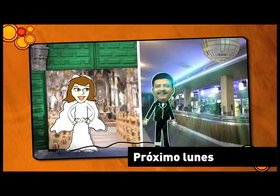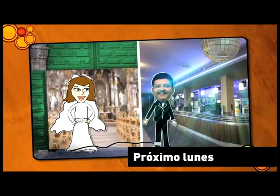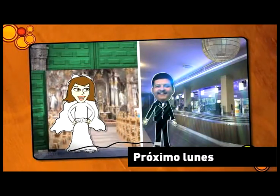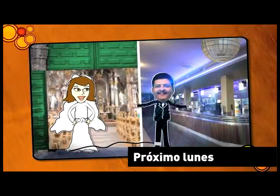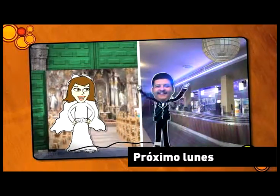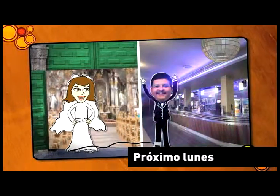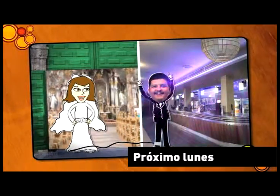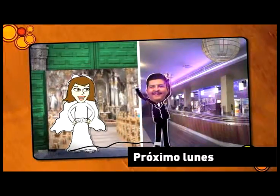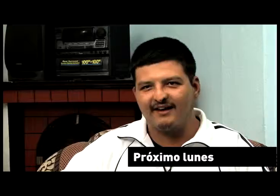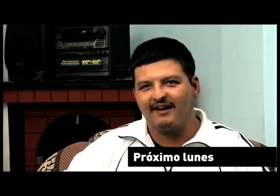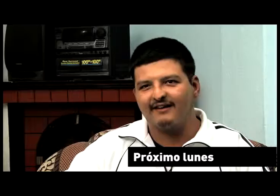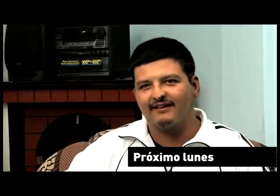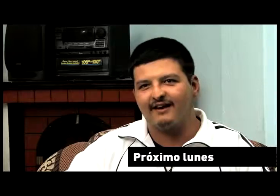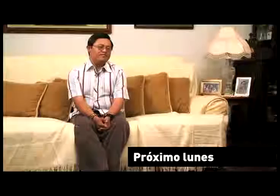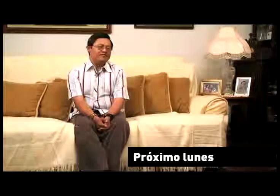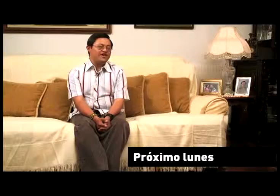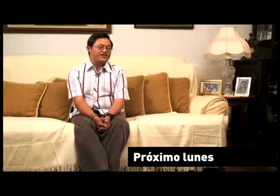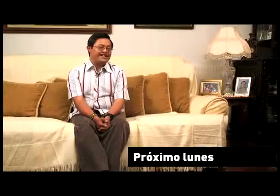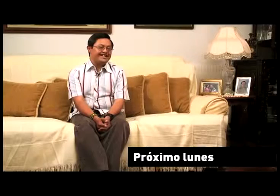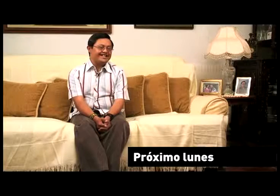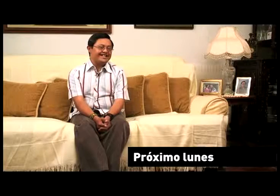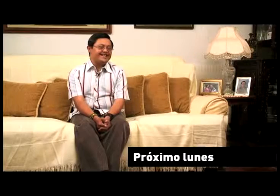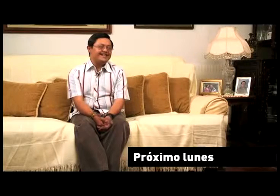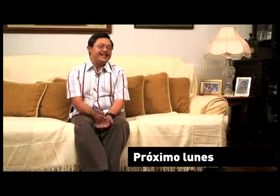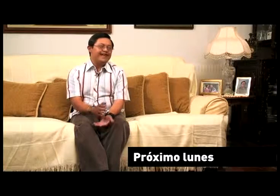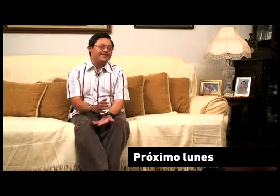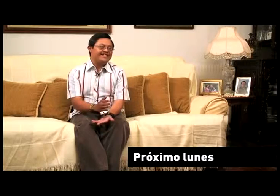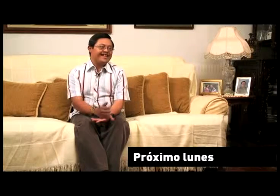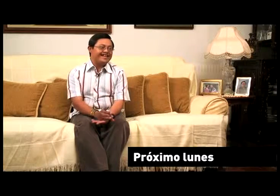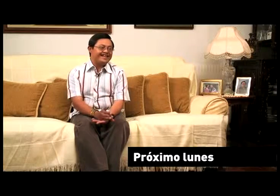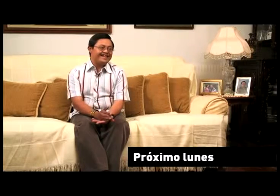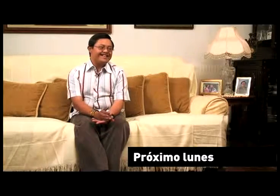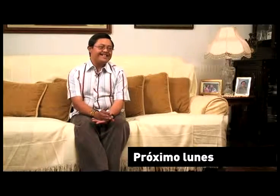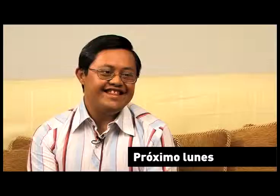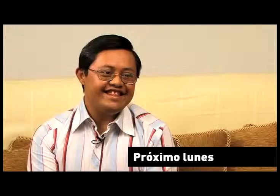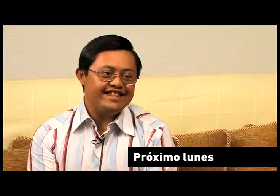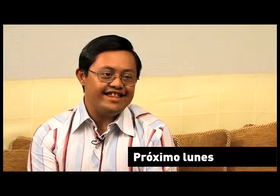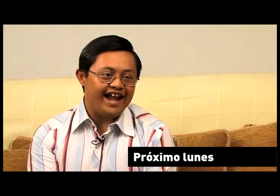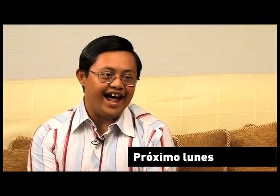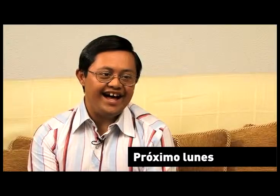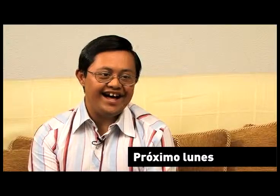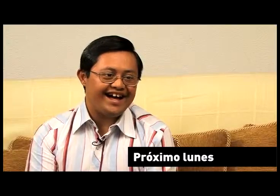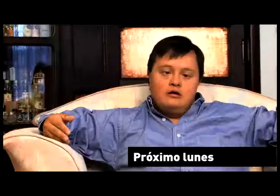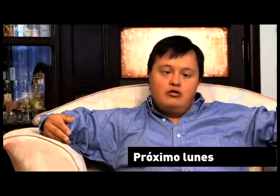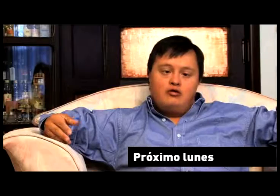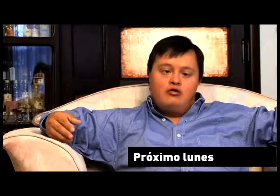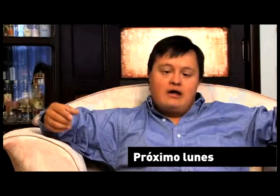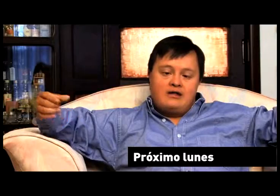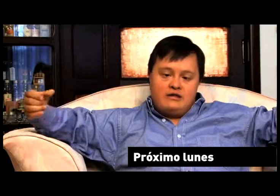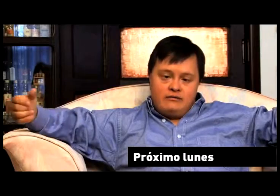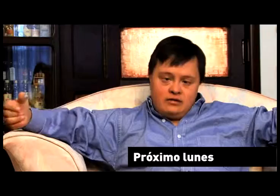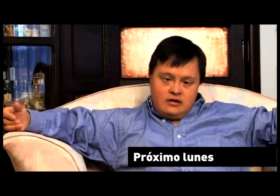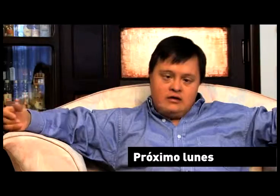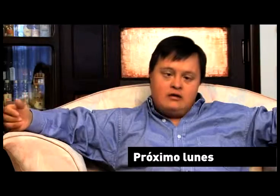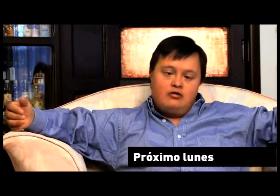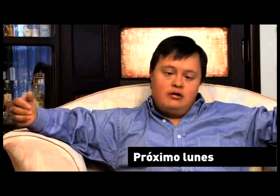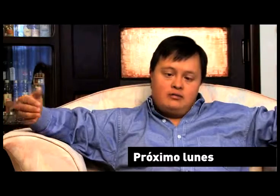salir a divertirse. Voy a conseguir la mitad de naranja. Nos acepten y nos